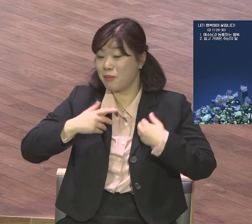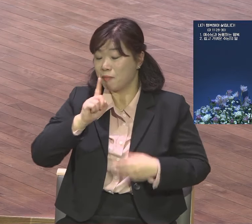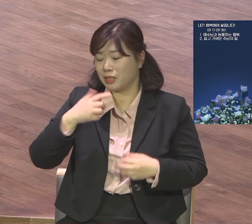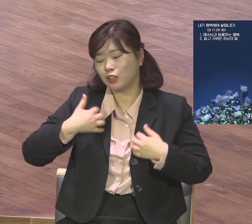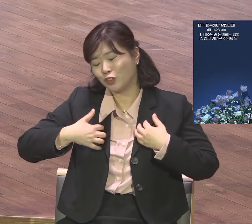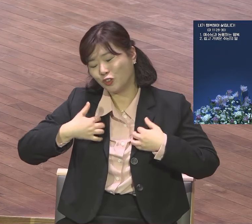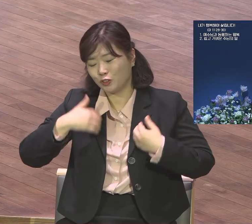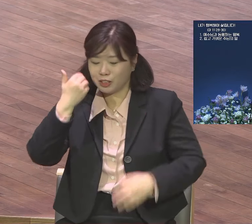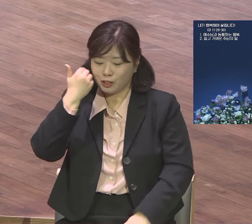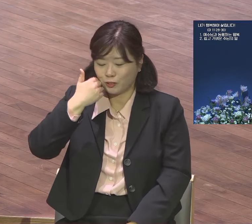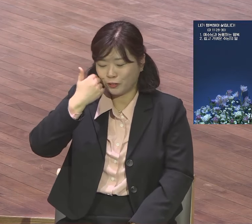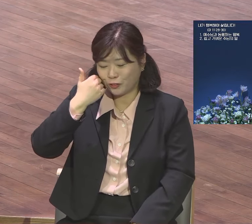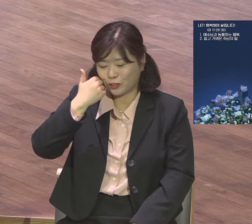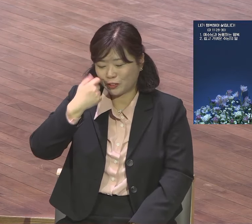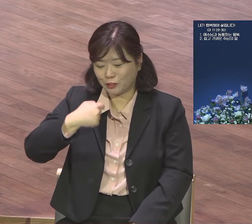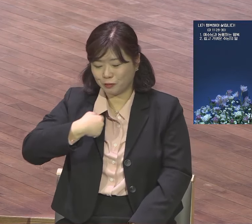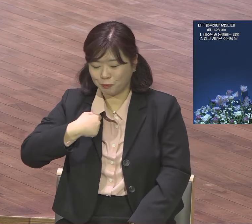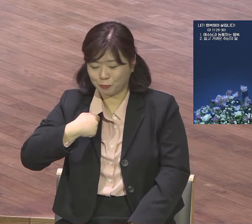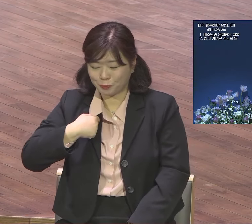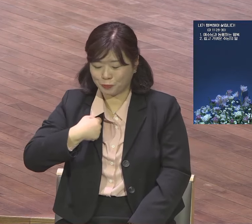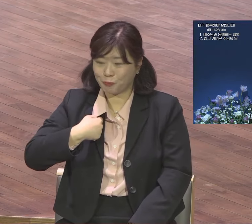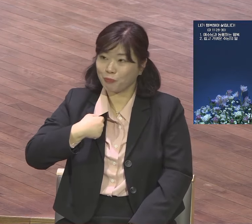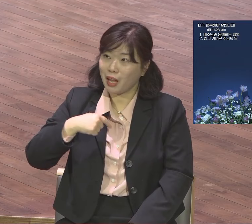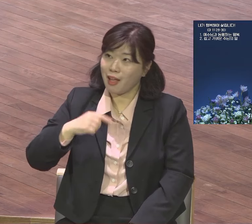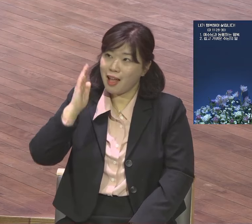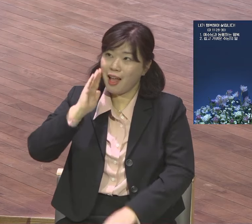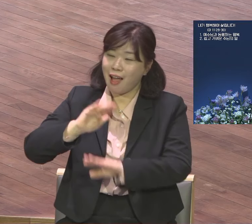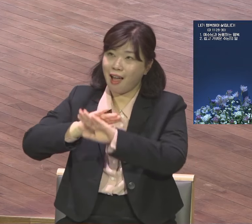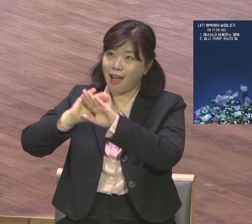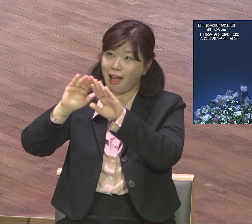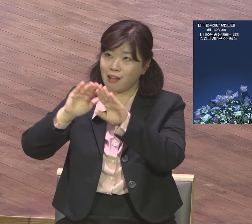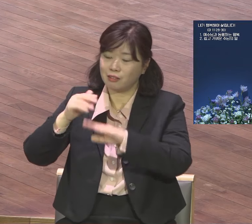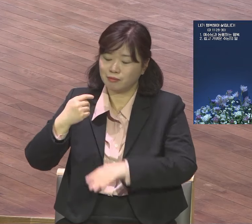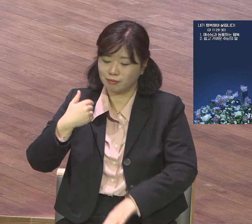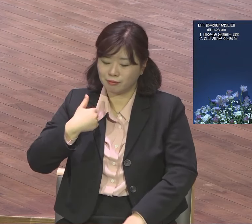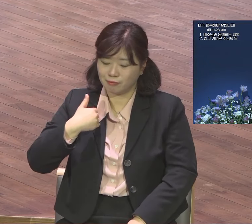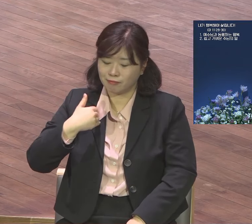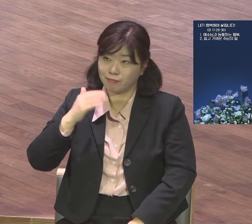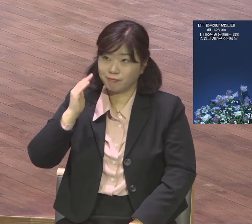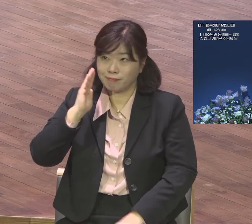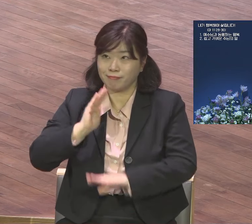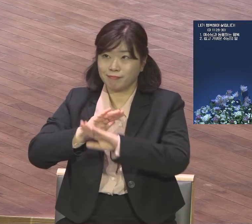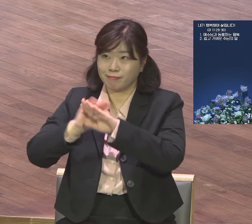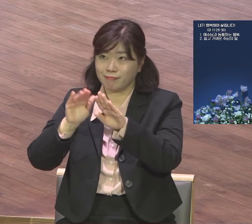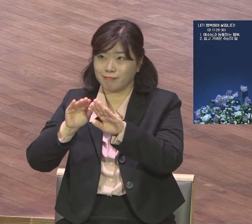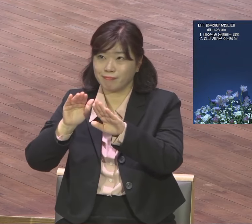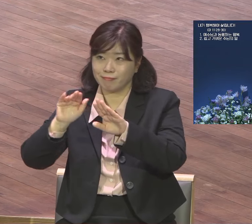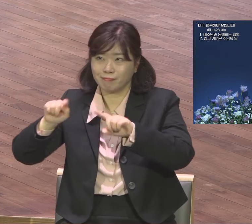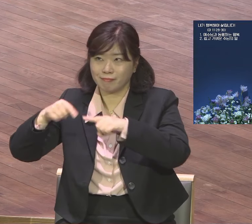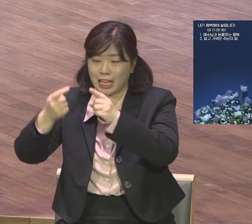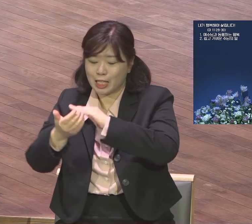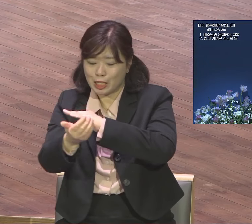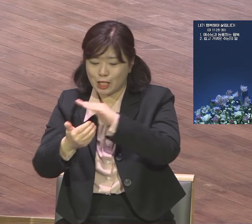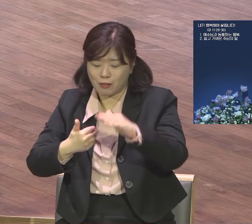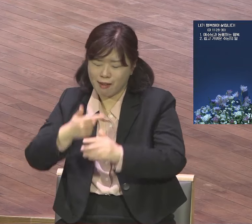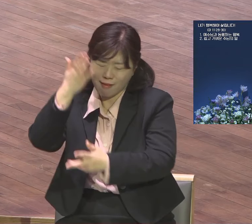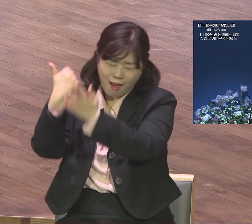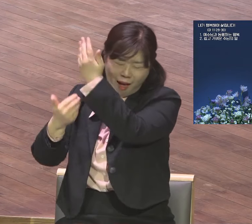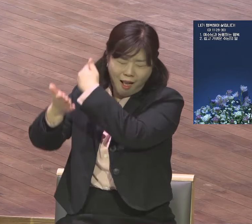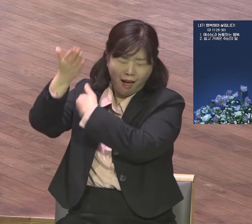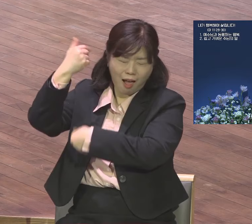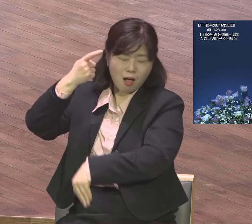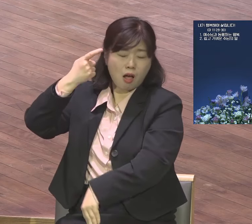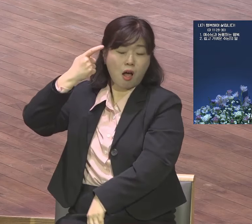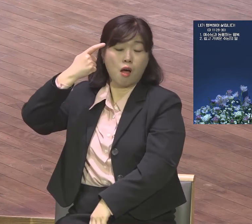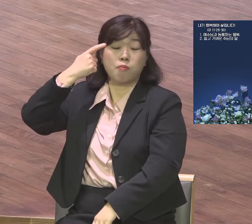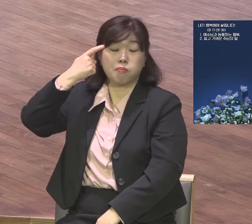있었습니다. 한 장면이 지나갈 때마다 그는 모래 위에 난 두 쌍의 발자국을 보았습니다. 하나는 자신의 것이고 다른